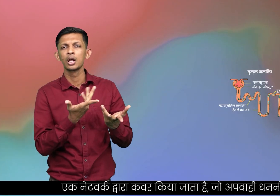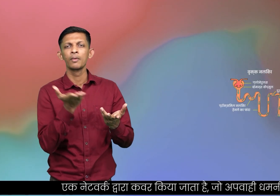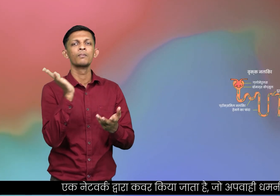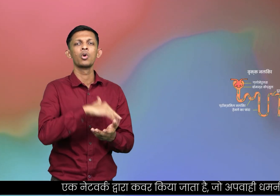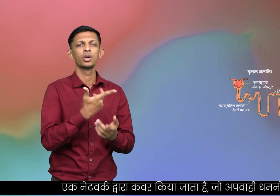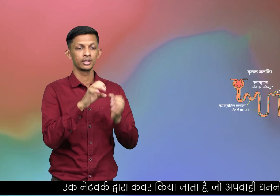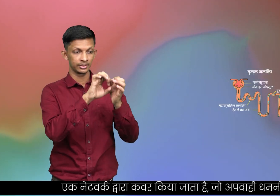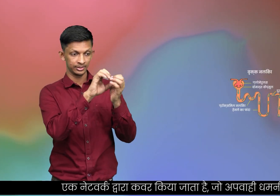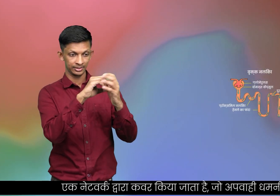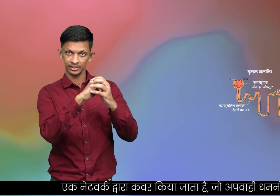से बनता है।